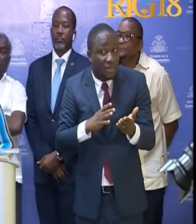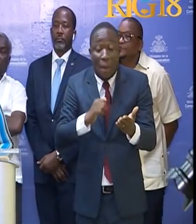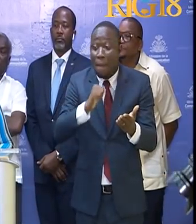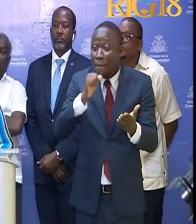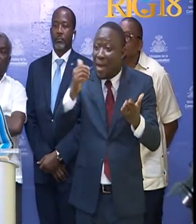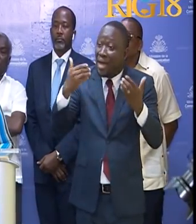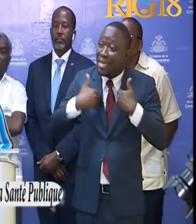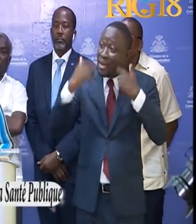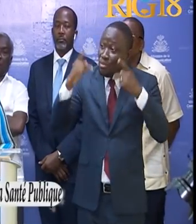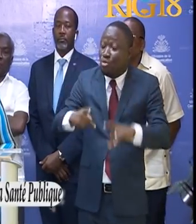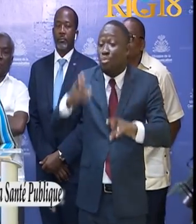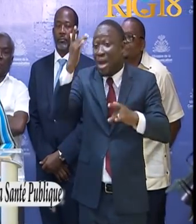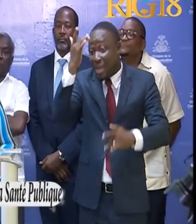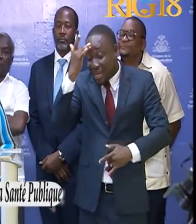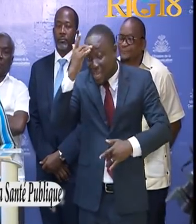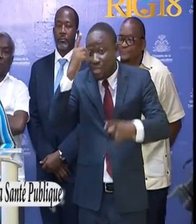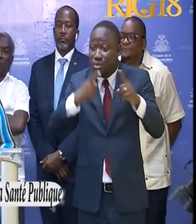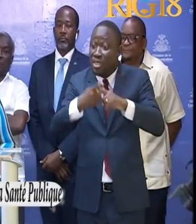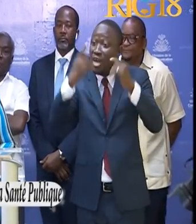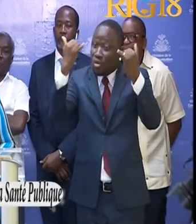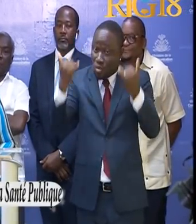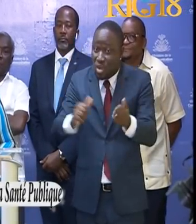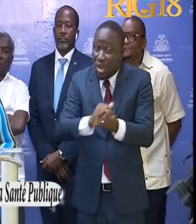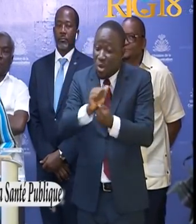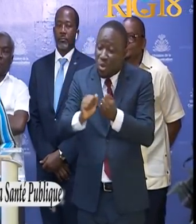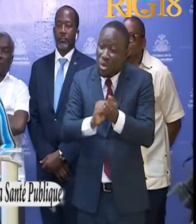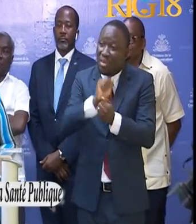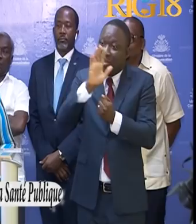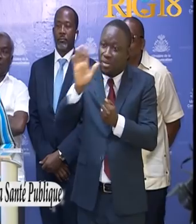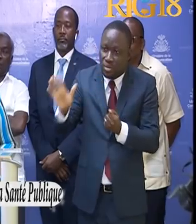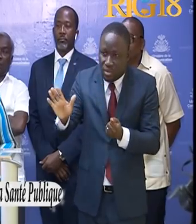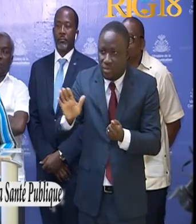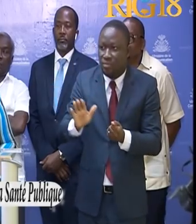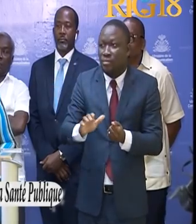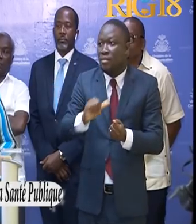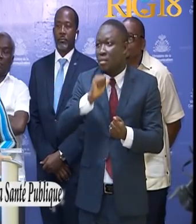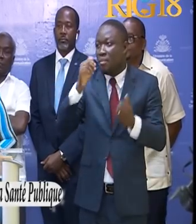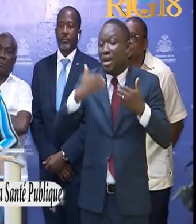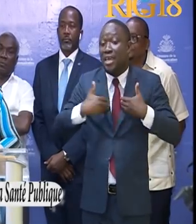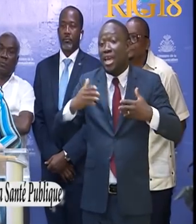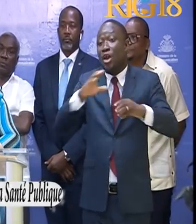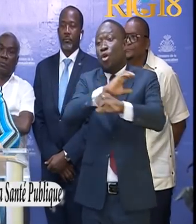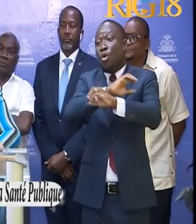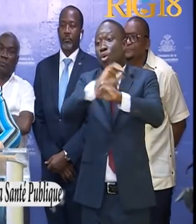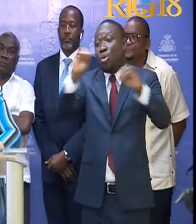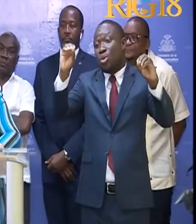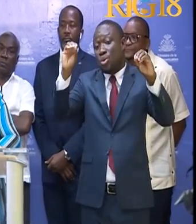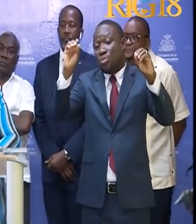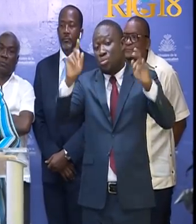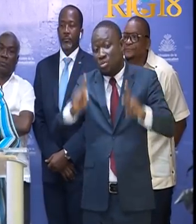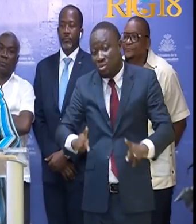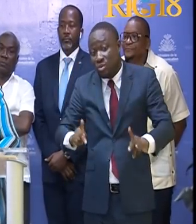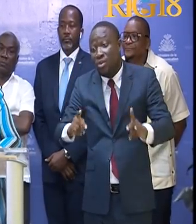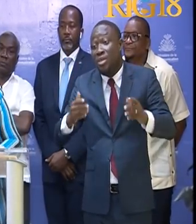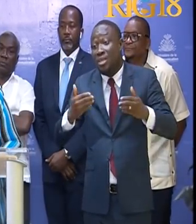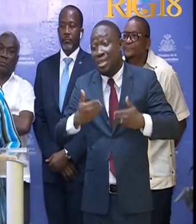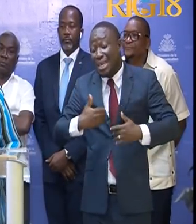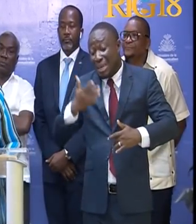poko gagnen aucun cas confirmé. Poko gagnen aucun cas confirmé, j'aime toujours dire